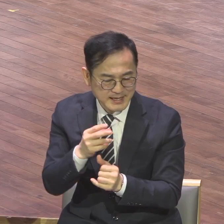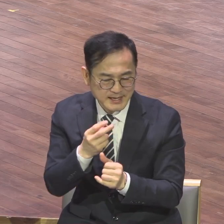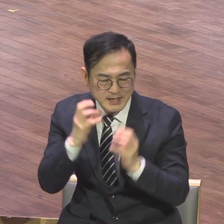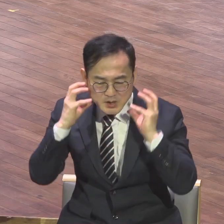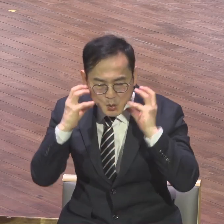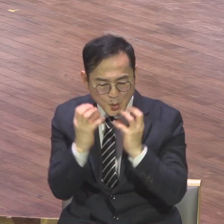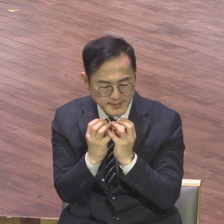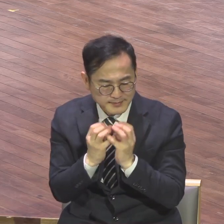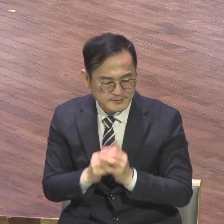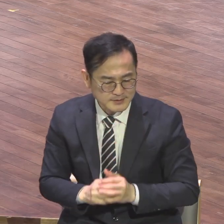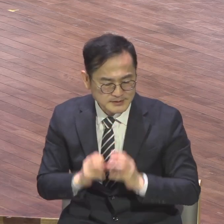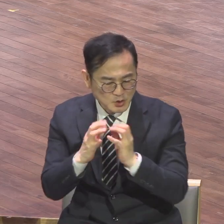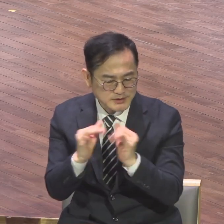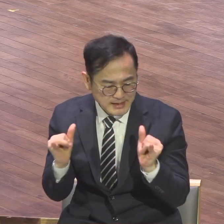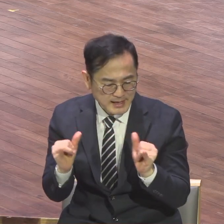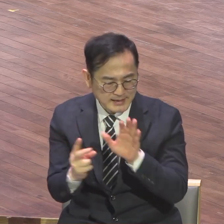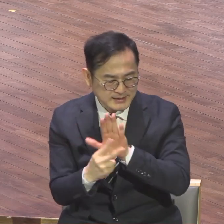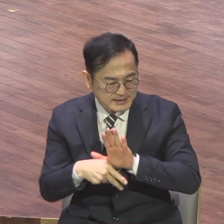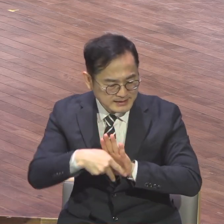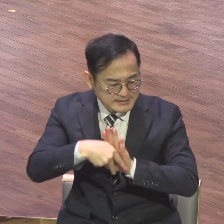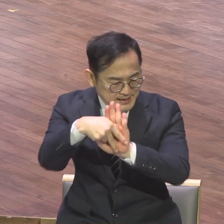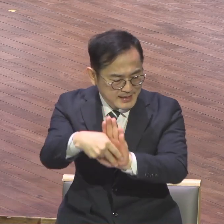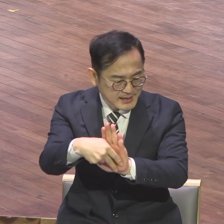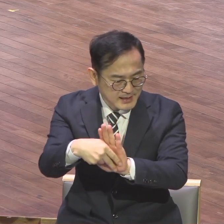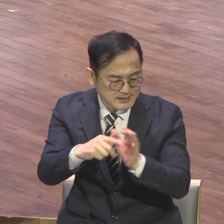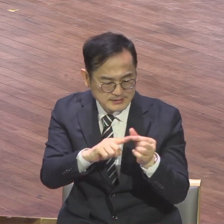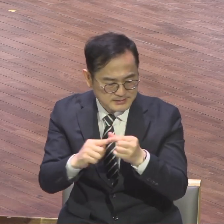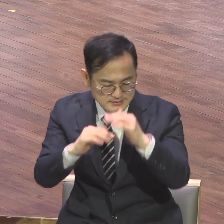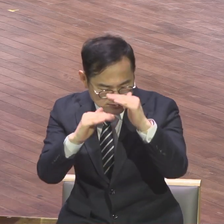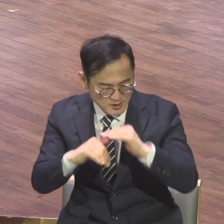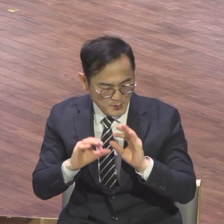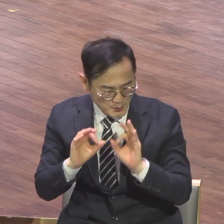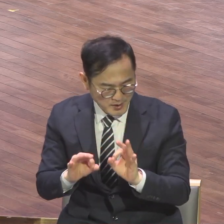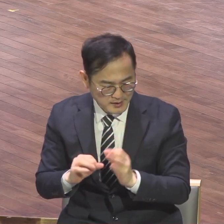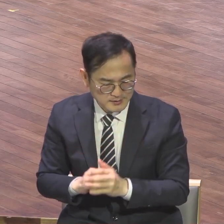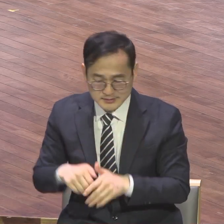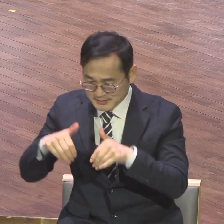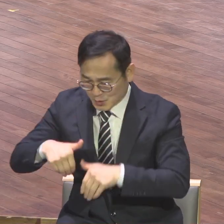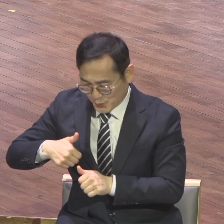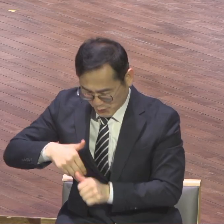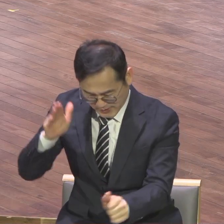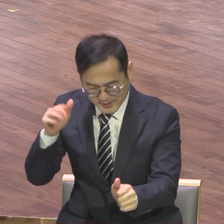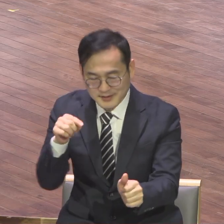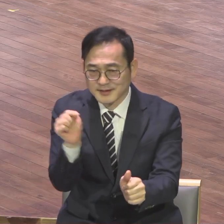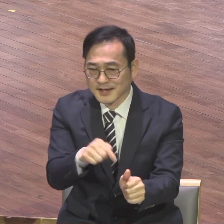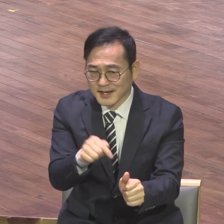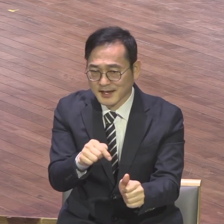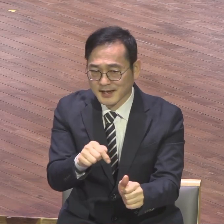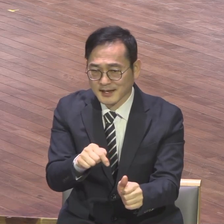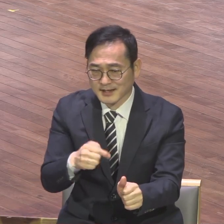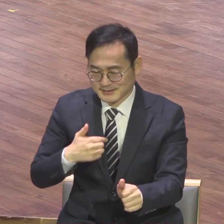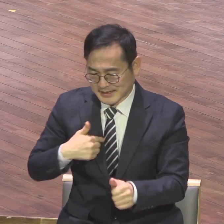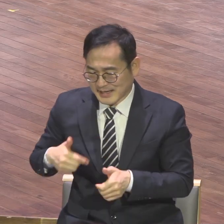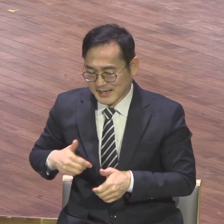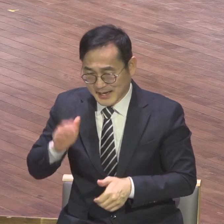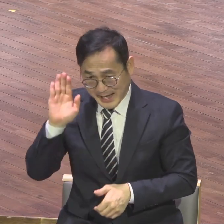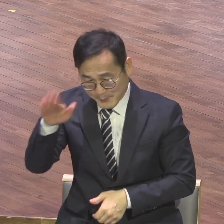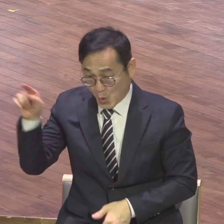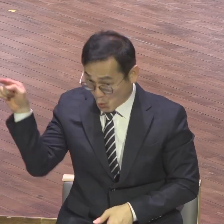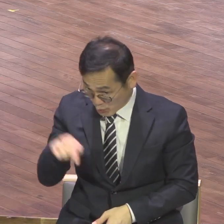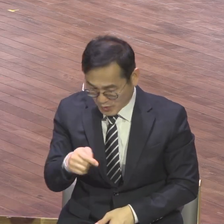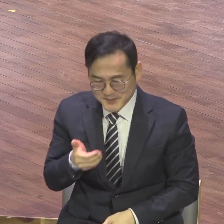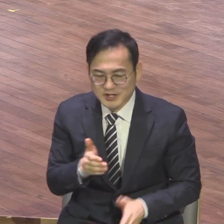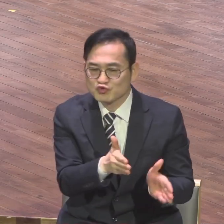이사의 글에 보라. 내가 내 사자를 내 앞에 보내노니 그가 내 길을 준비하리라. 광야 외치는 자의 소리가 있어